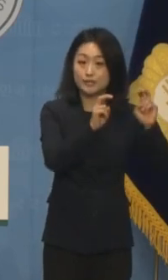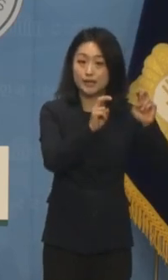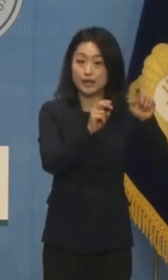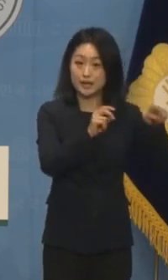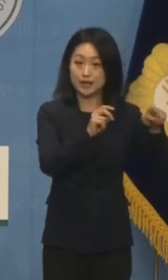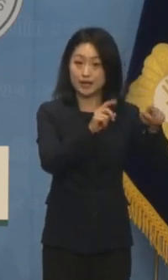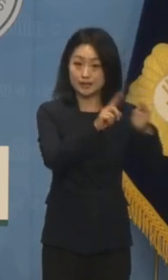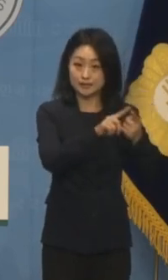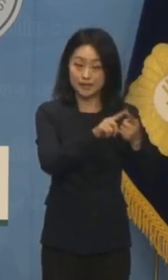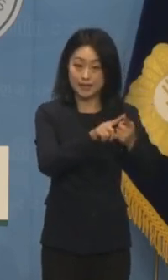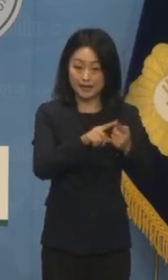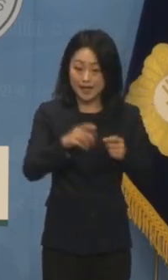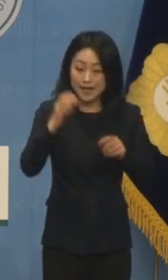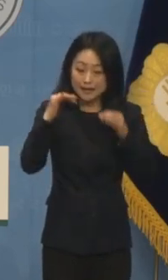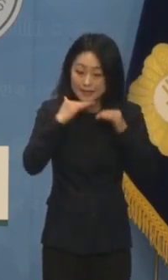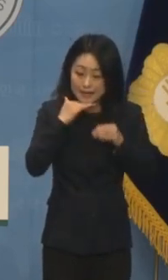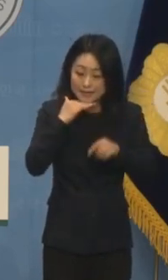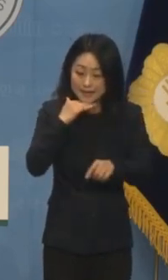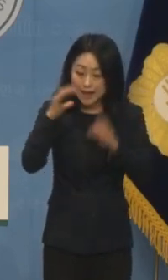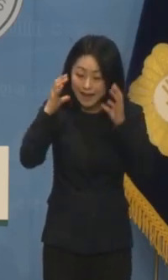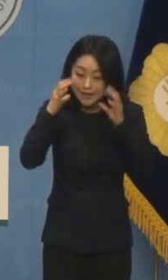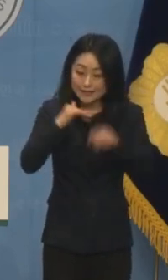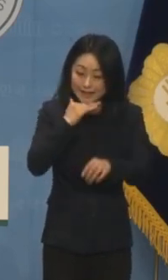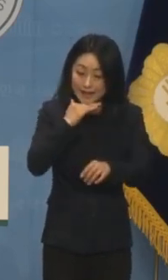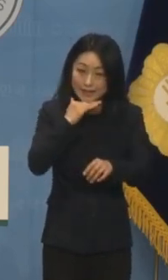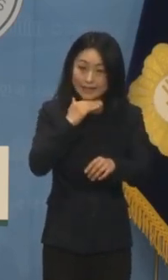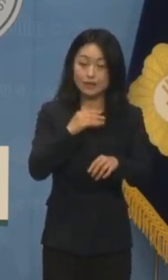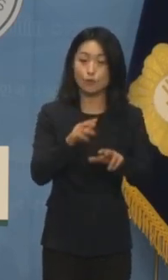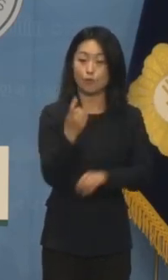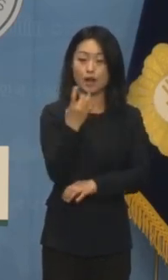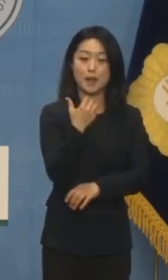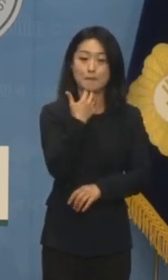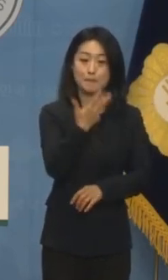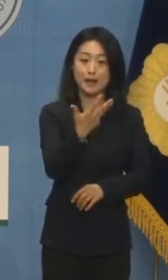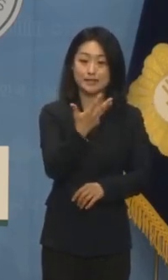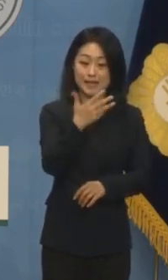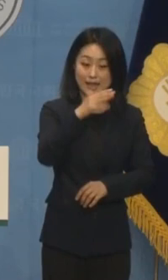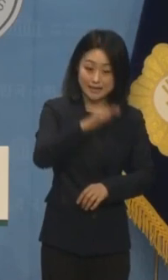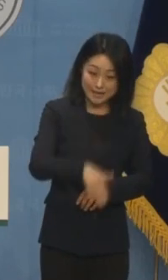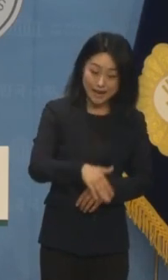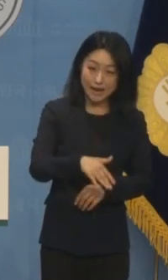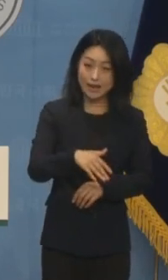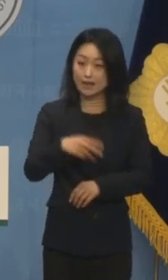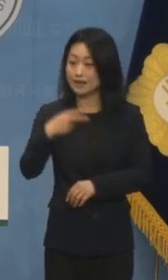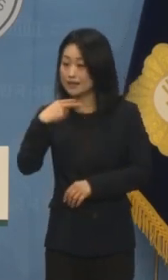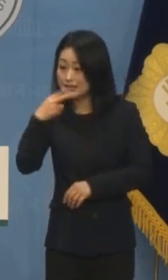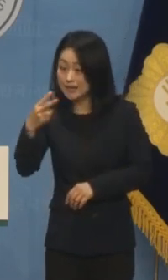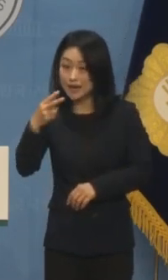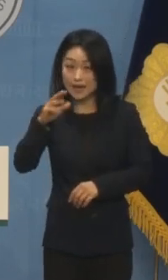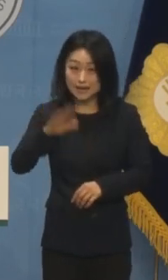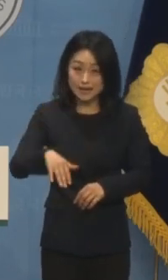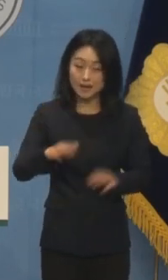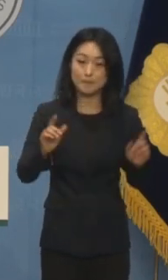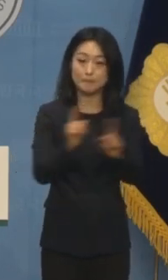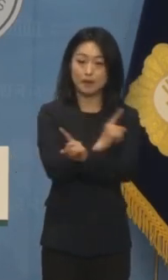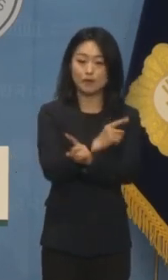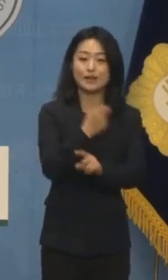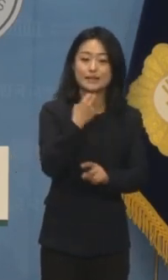근로자의 자녀 나이와 학년을 현행 만 8세 이하 또는 초등학교 2학년 이하에서 12세 이하